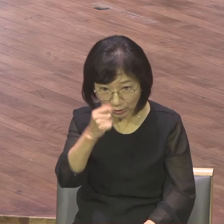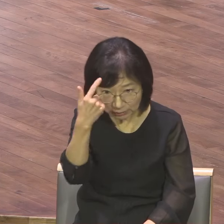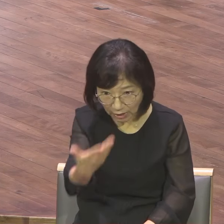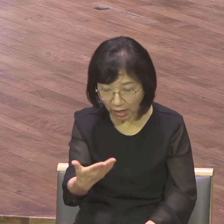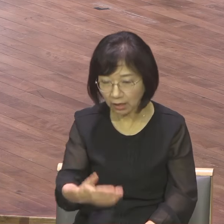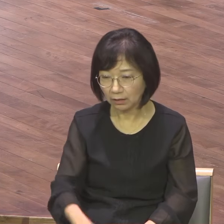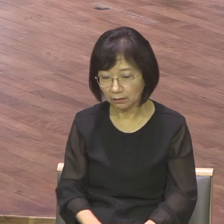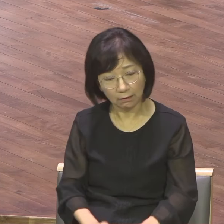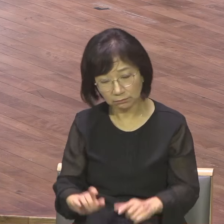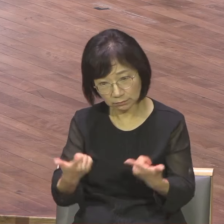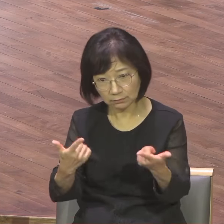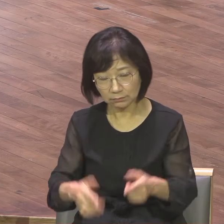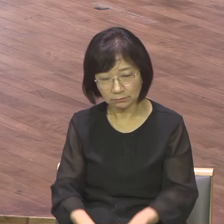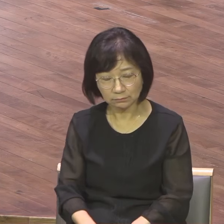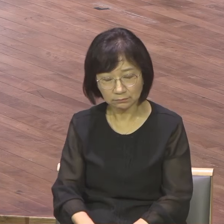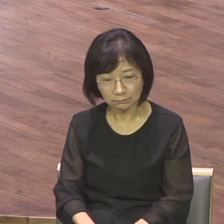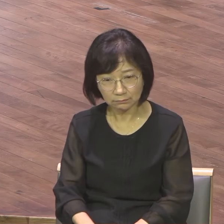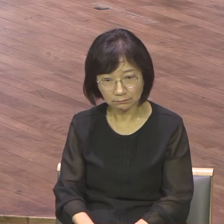다윗은요